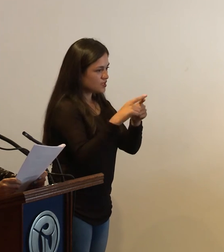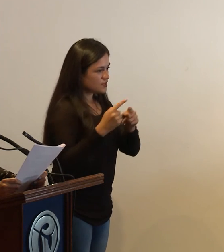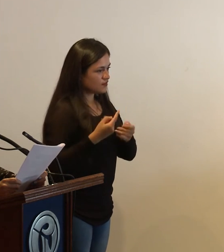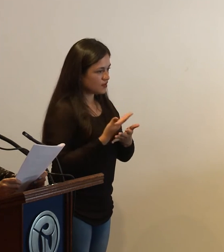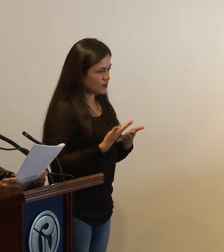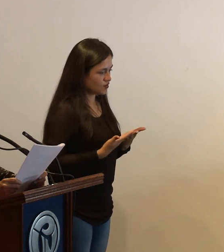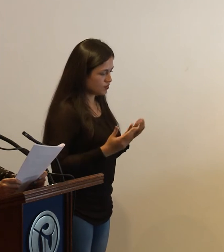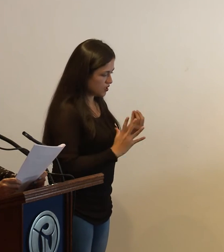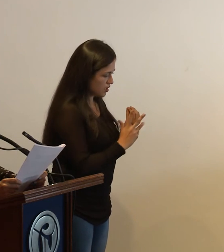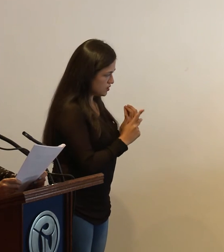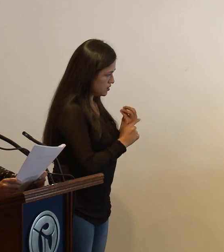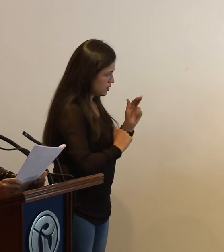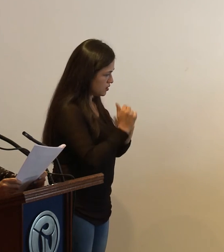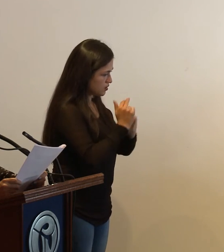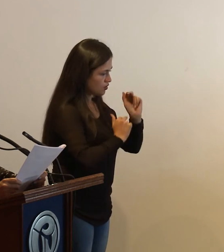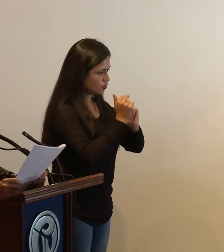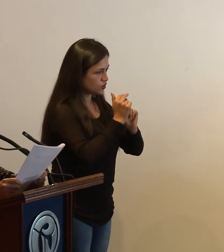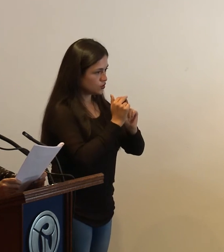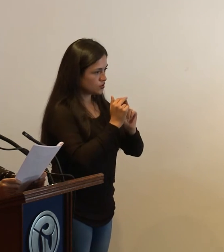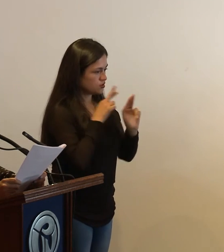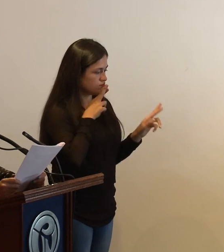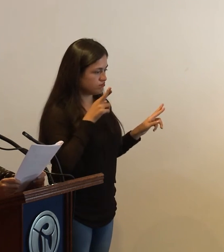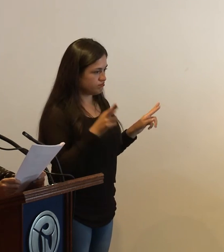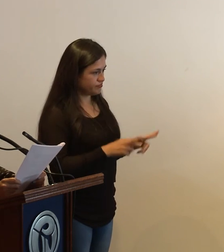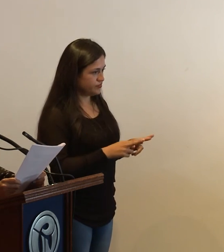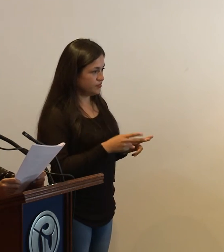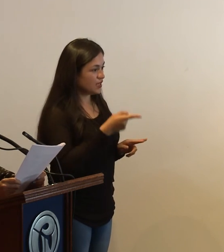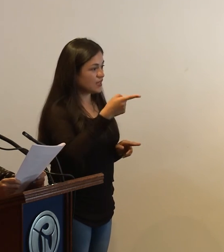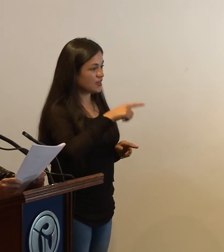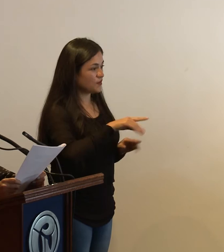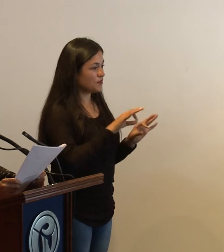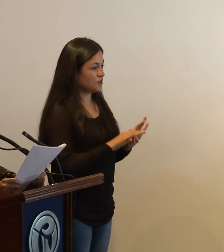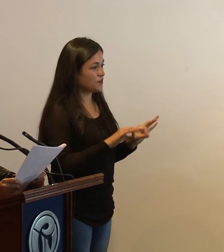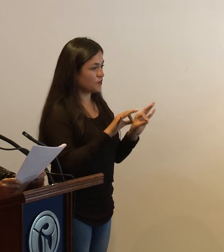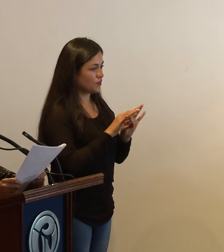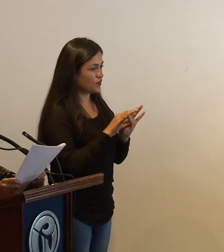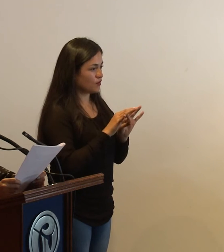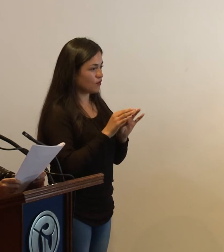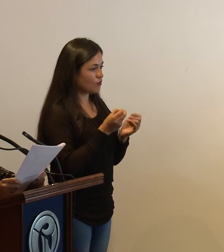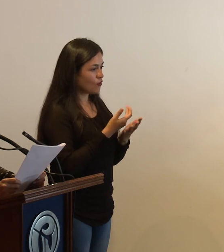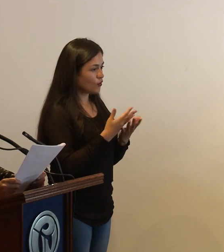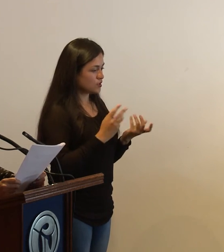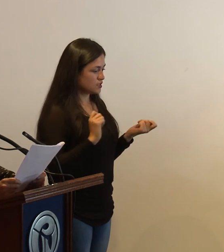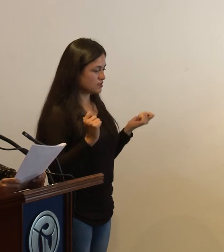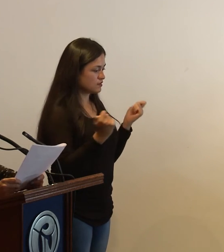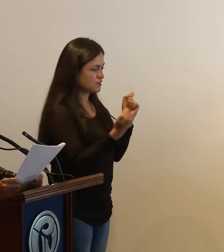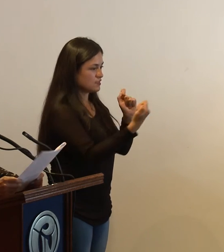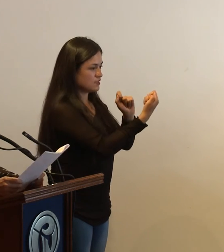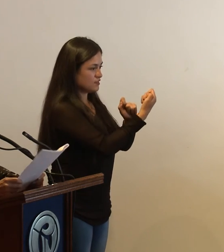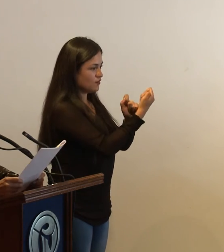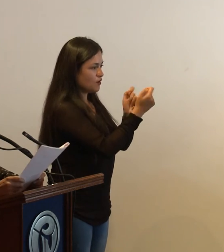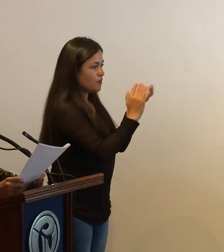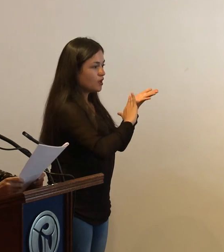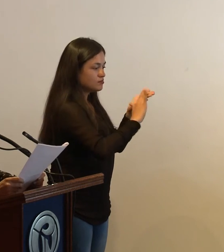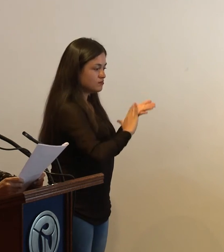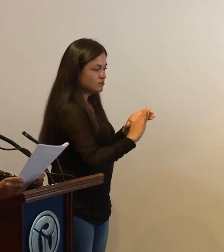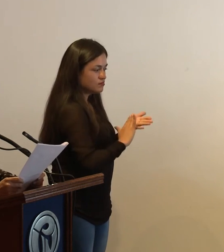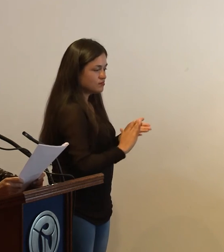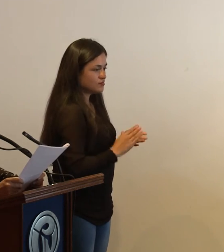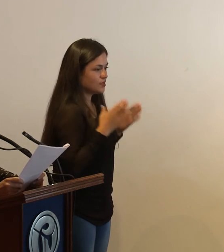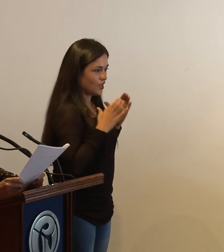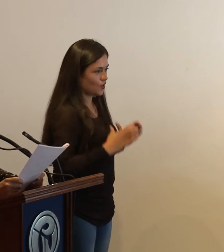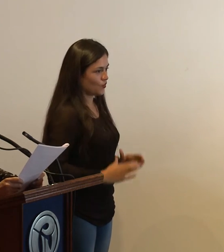las estéticas se constituyen en síntesis y además en vehículo que transforma y sana. Este lugar